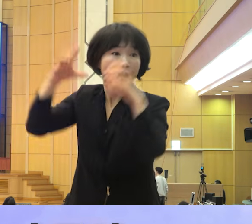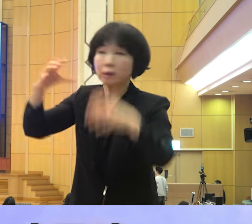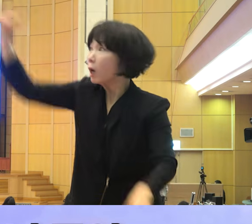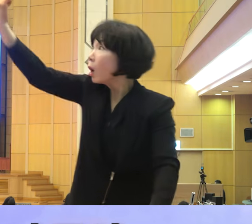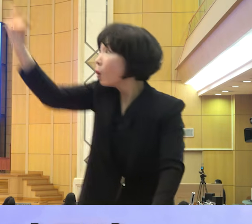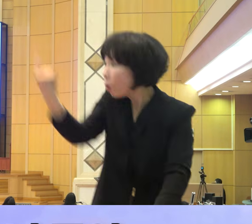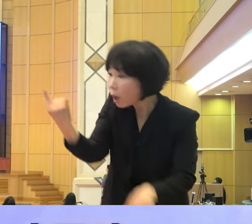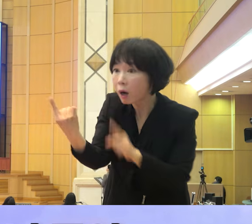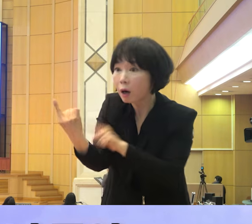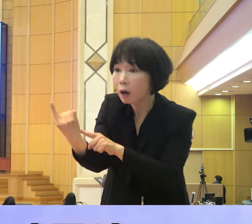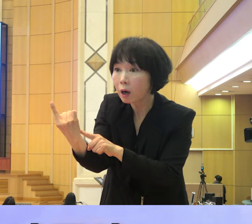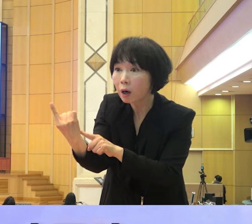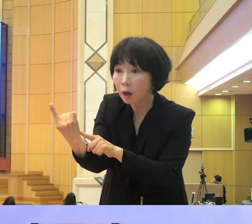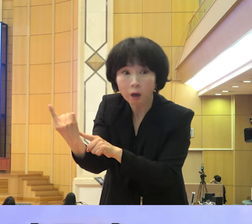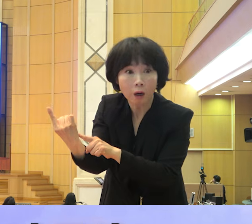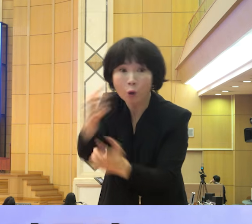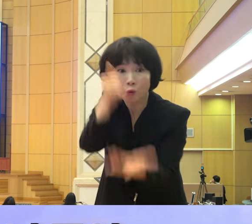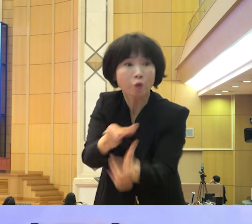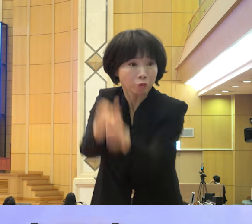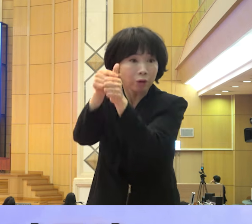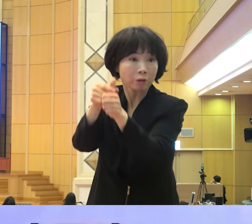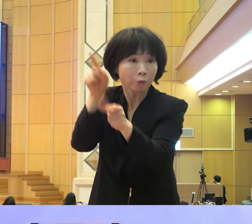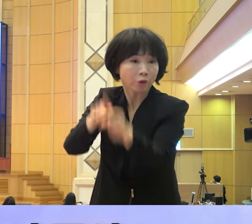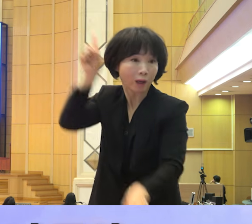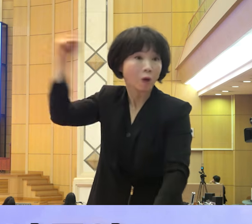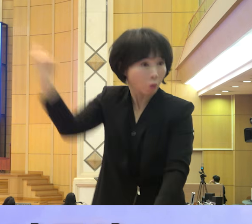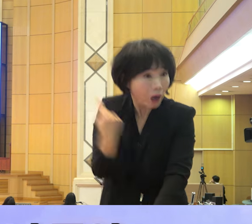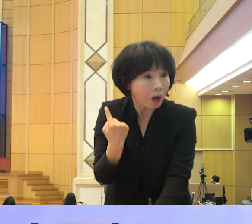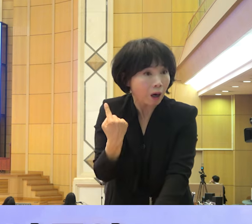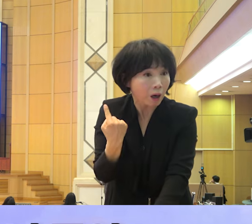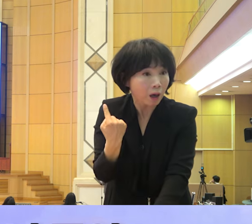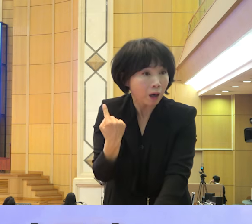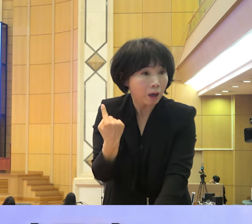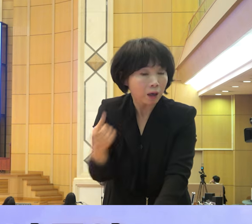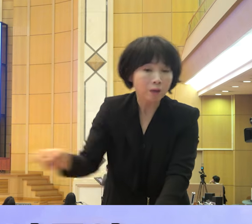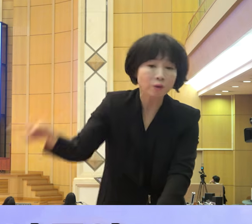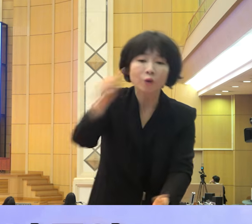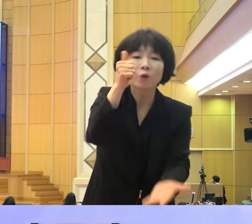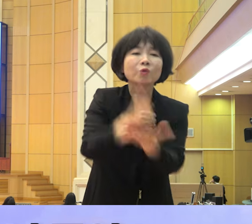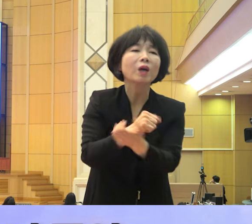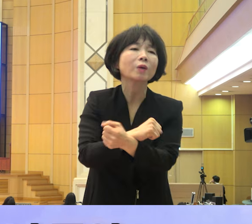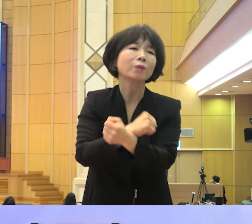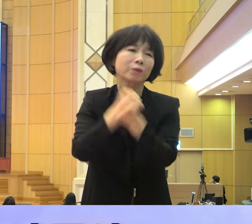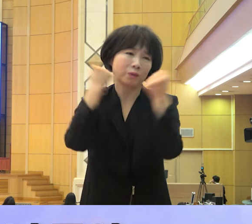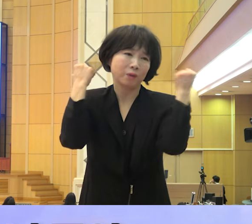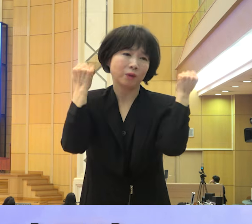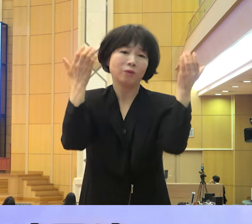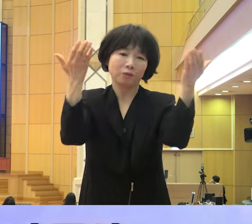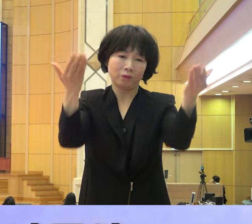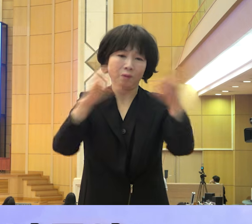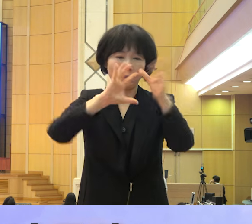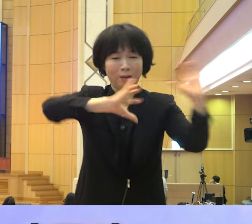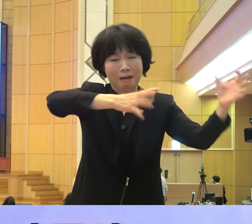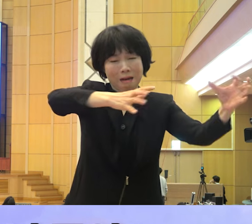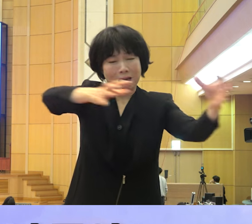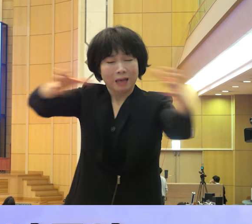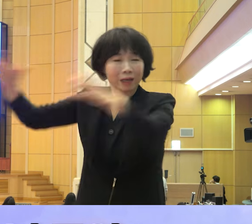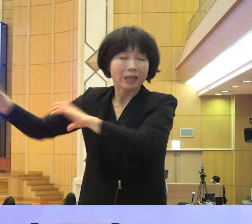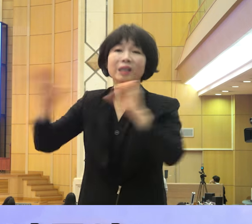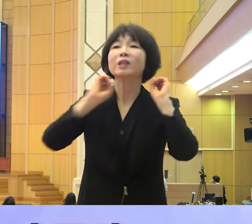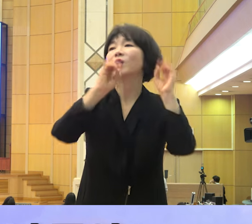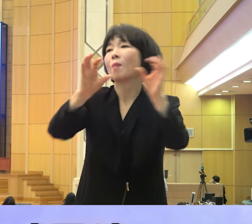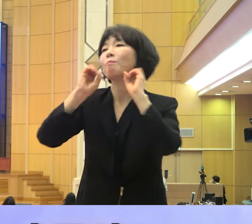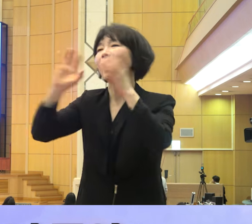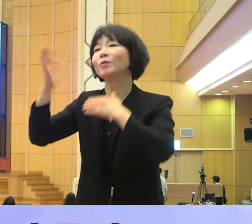사활함으로써 우리를 대속하는 것, 또 이르시되 죄사함을 받게 하는 회개가 예루살렘에서 시작하여 모든 족속에 전파될 것이